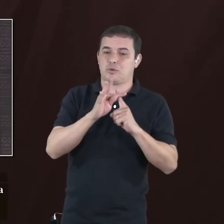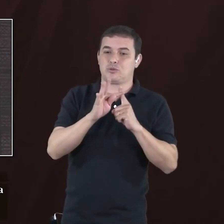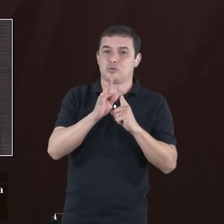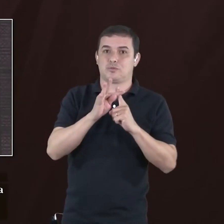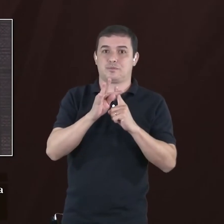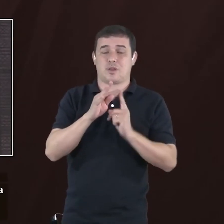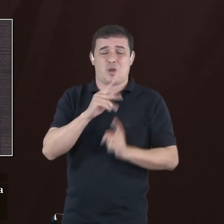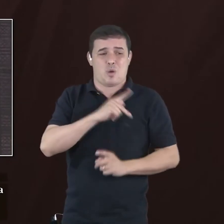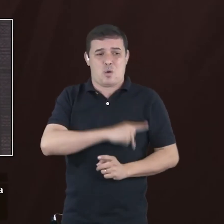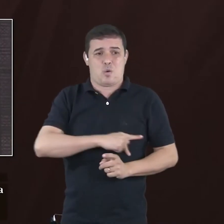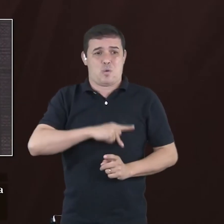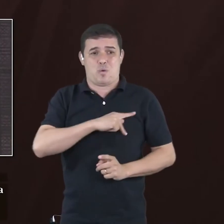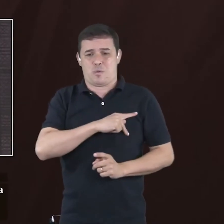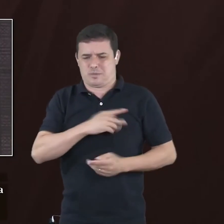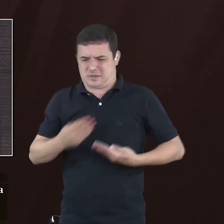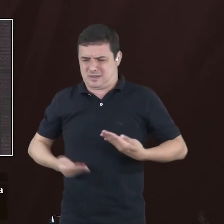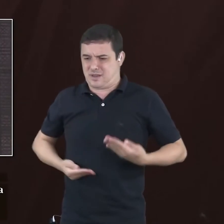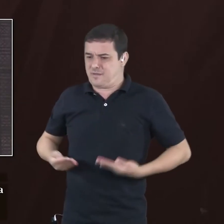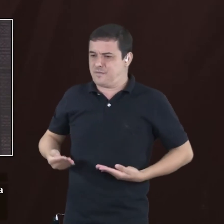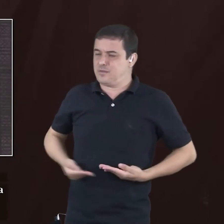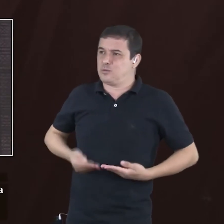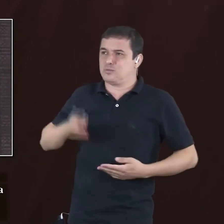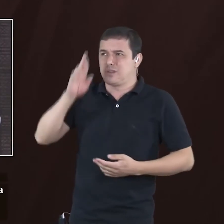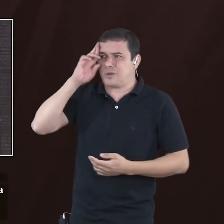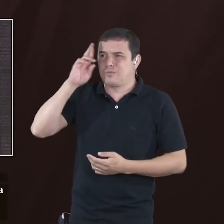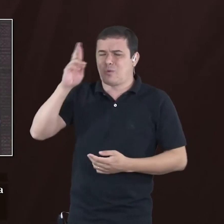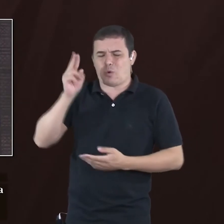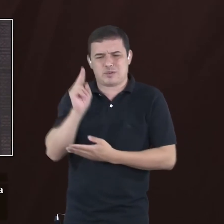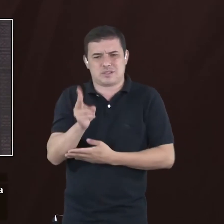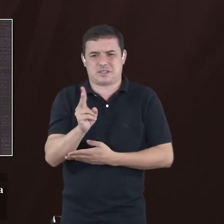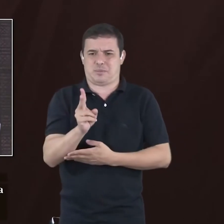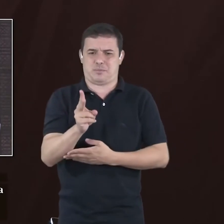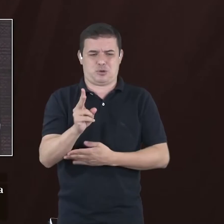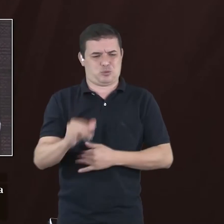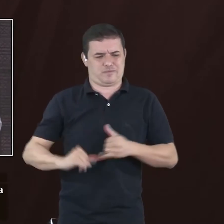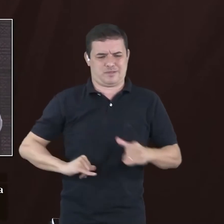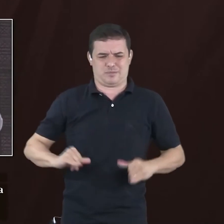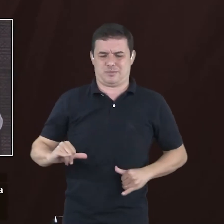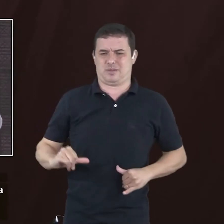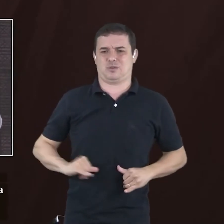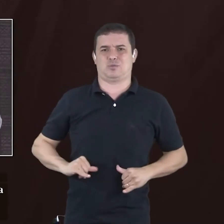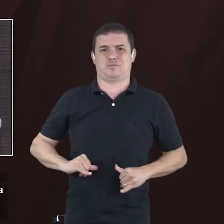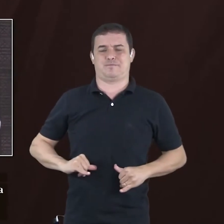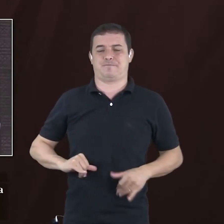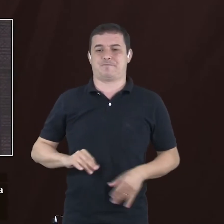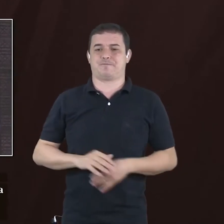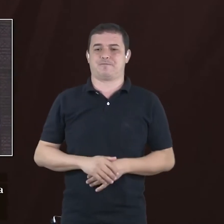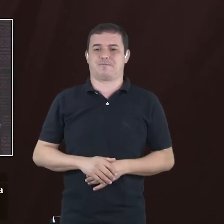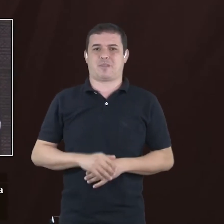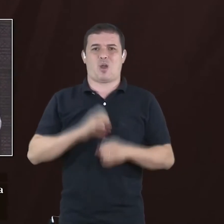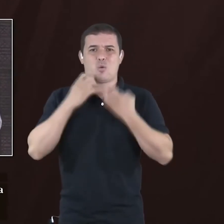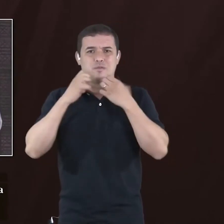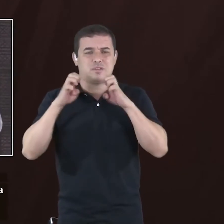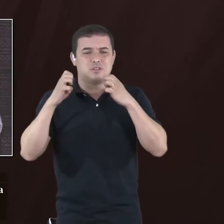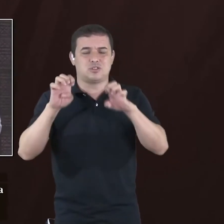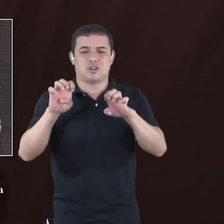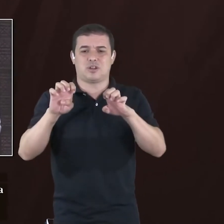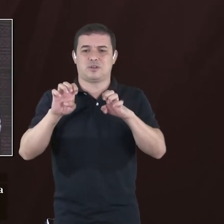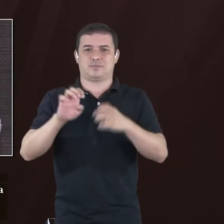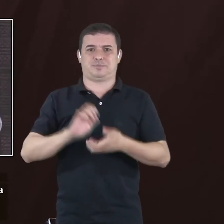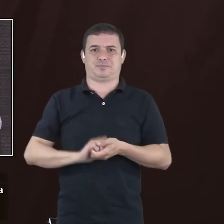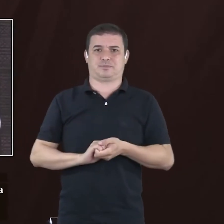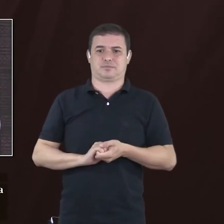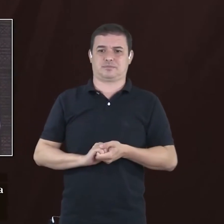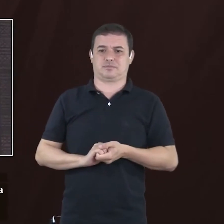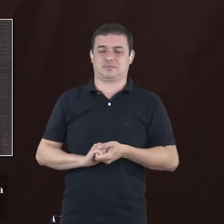homem que serviu tanto o Senhor, um homem que dedicou a vida dele em sacrifício, em entrega